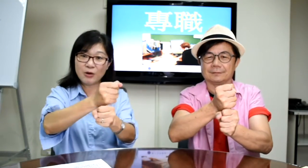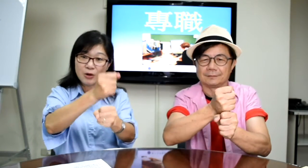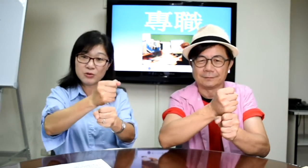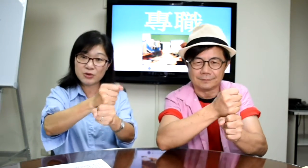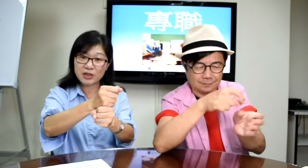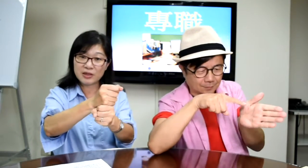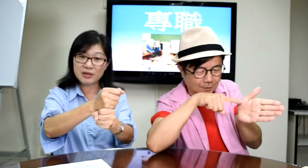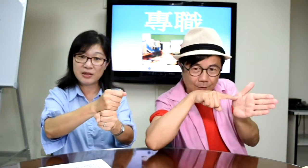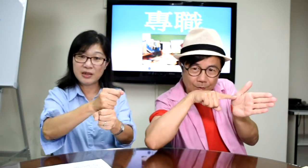工作，